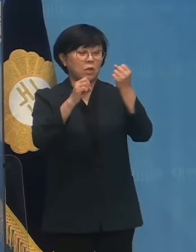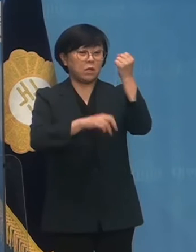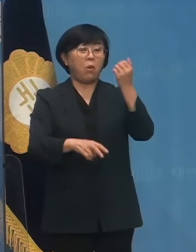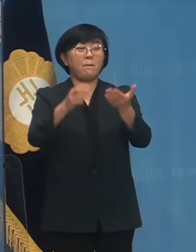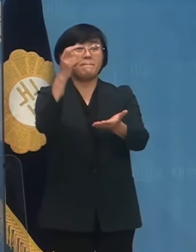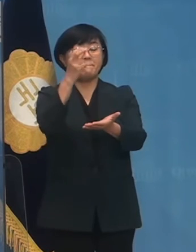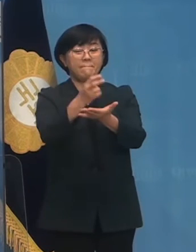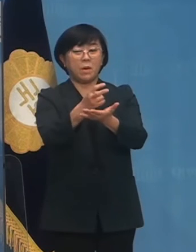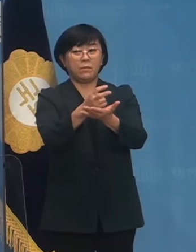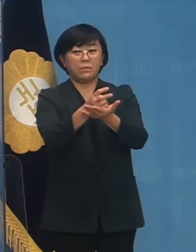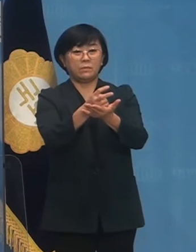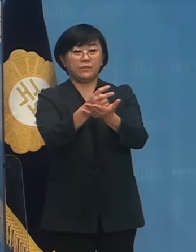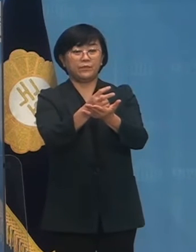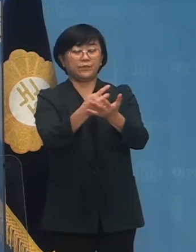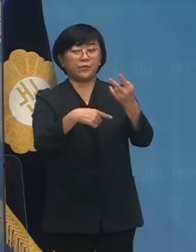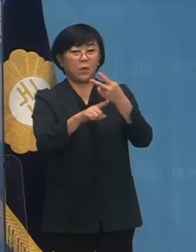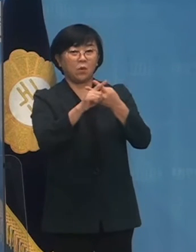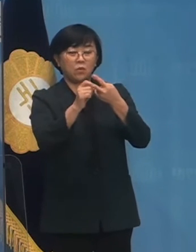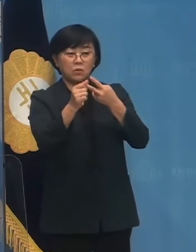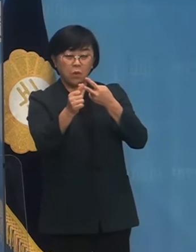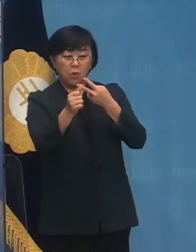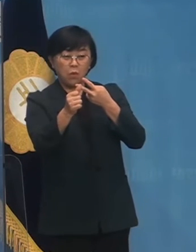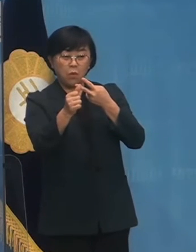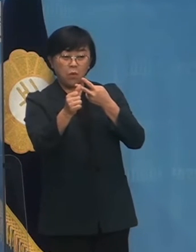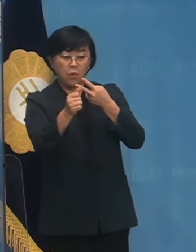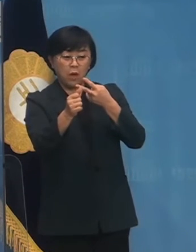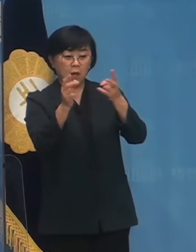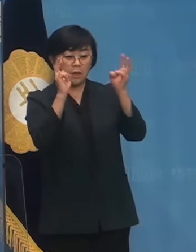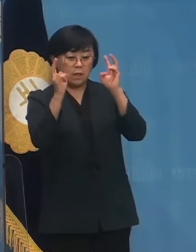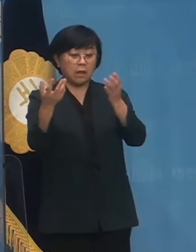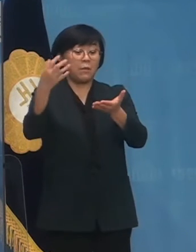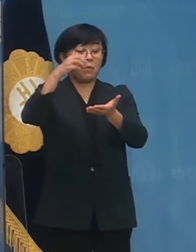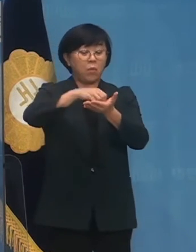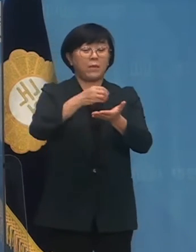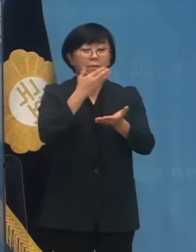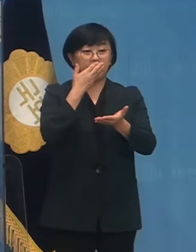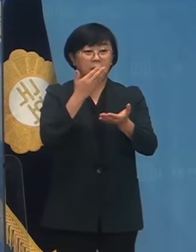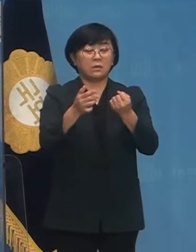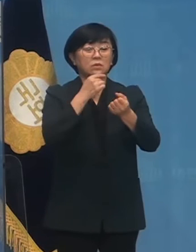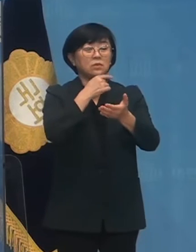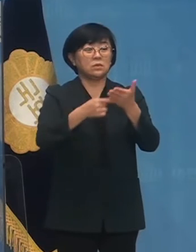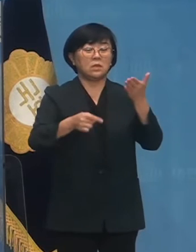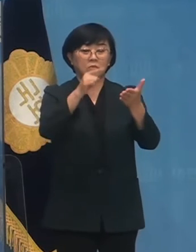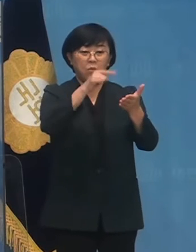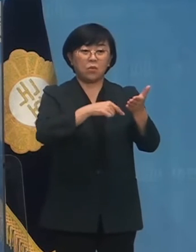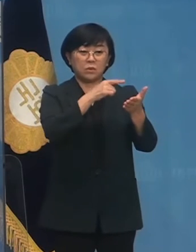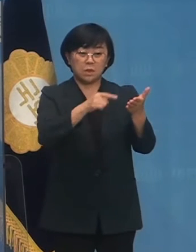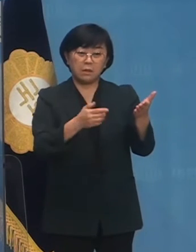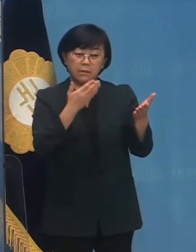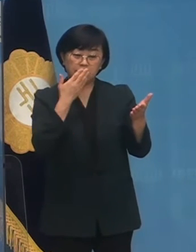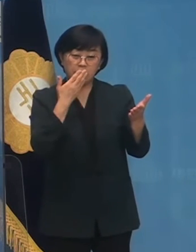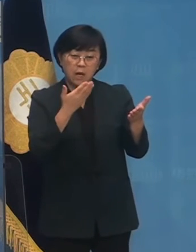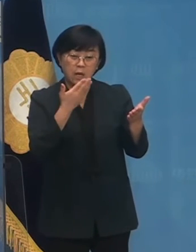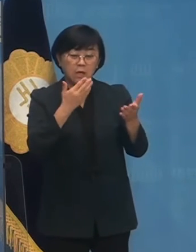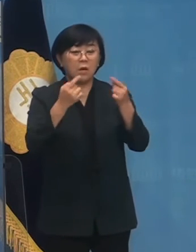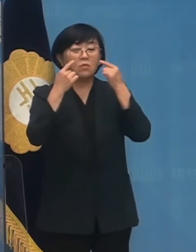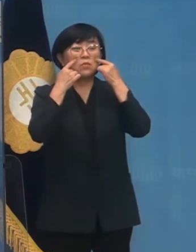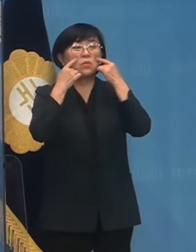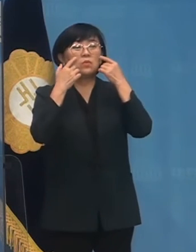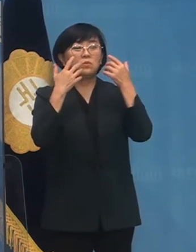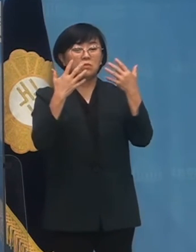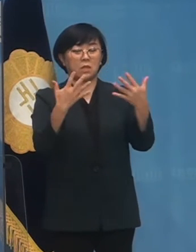중소기업기본법에 따른 중소기업에 해당되는 자에게도 손실보상을 할 수 있다고